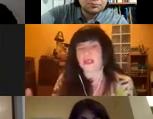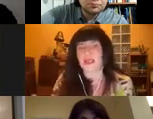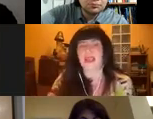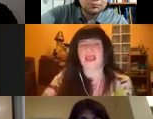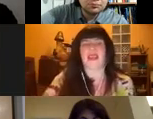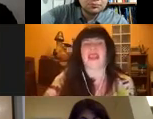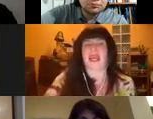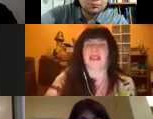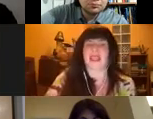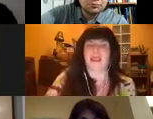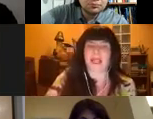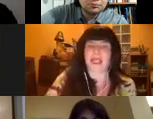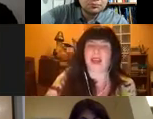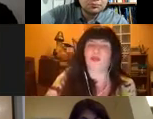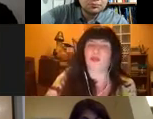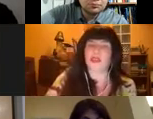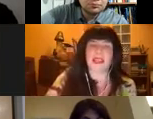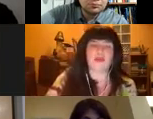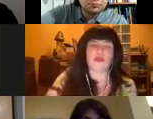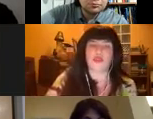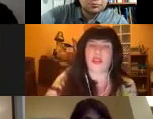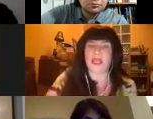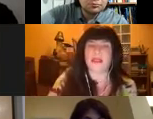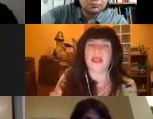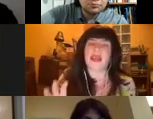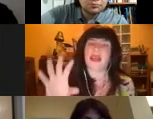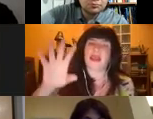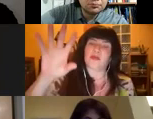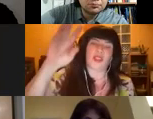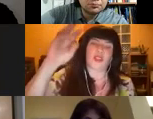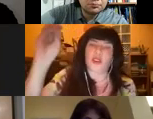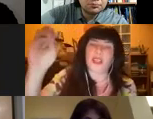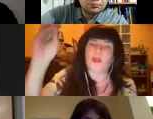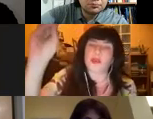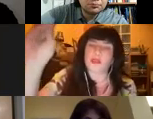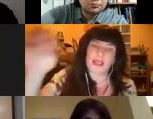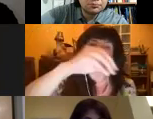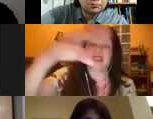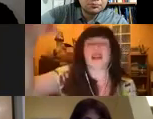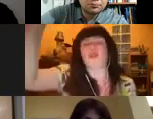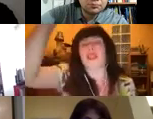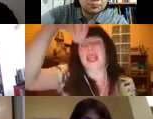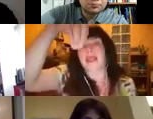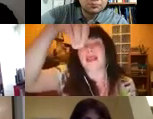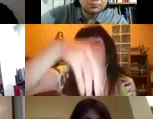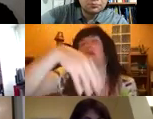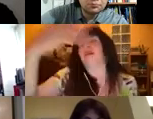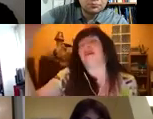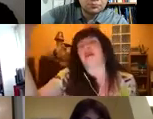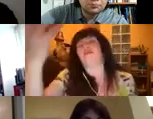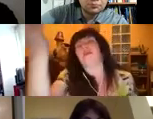lengua de señas que era de esta manera, con muchas de las funciones sujeto lógico, proceso, ¿verdad?,